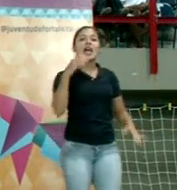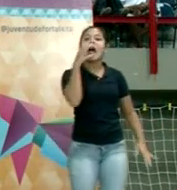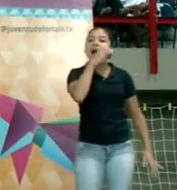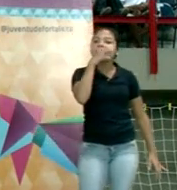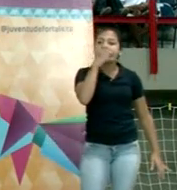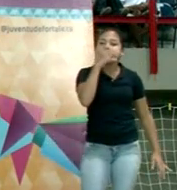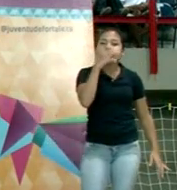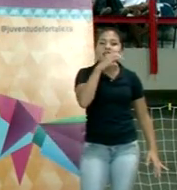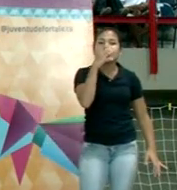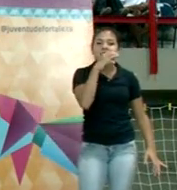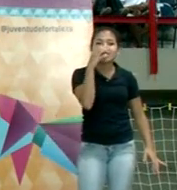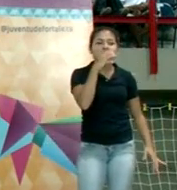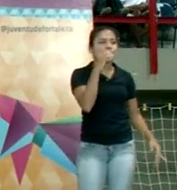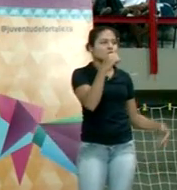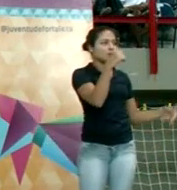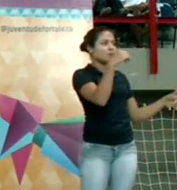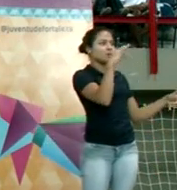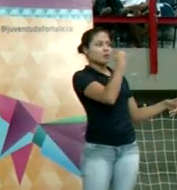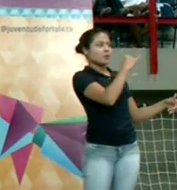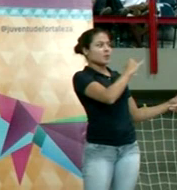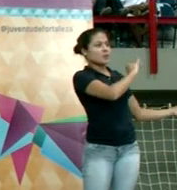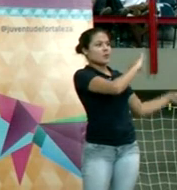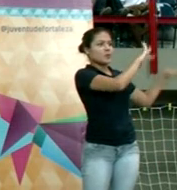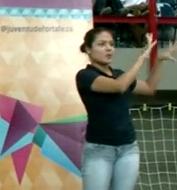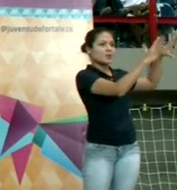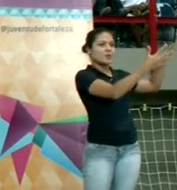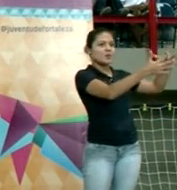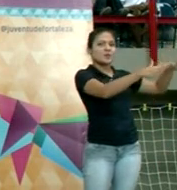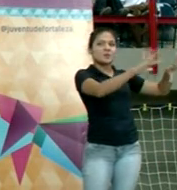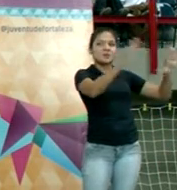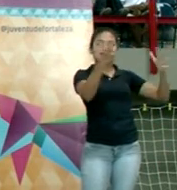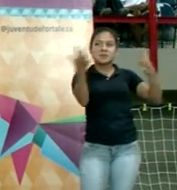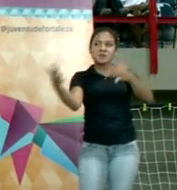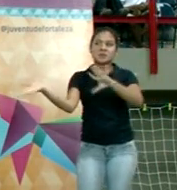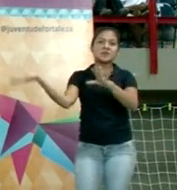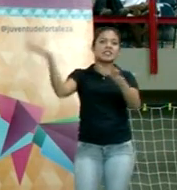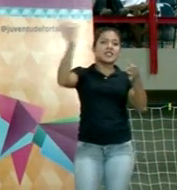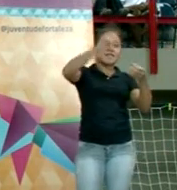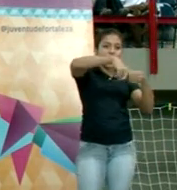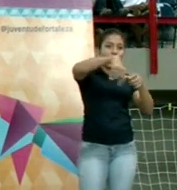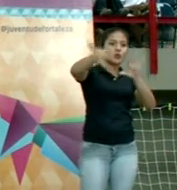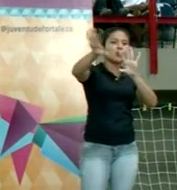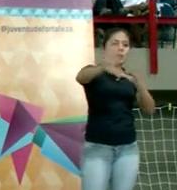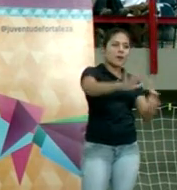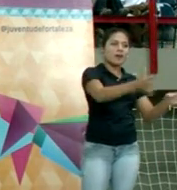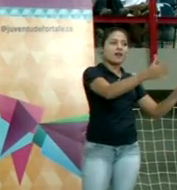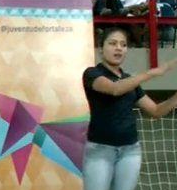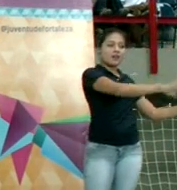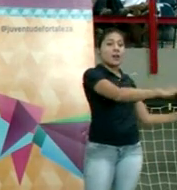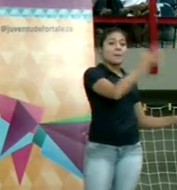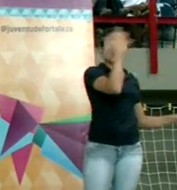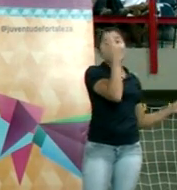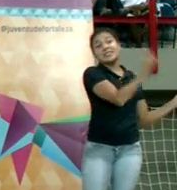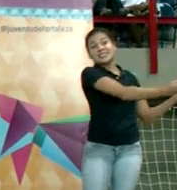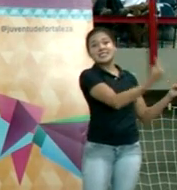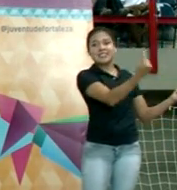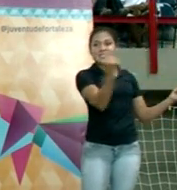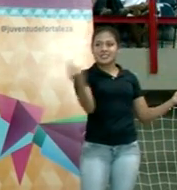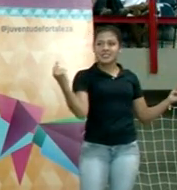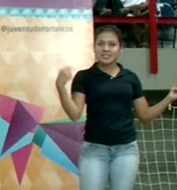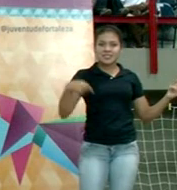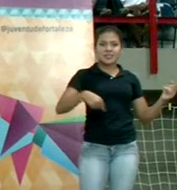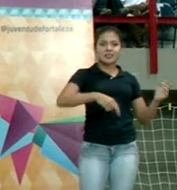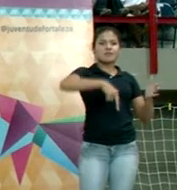a propagação da energia que foi e voltou. E cada pessoa vibrou para cima e